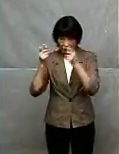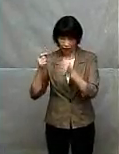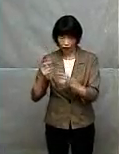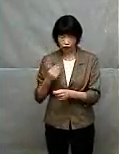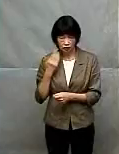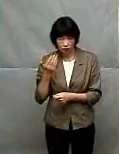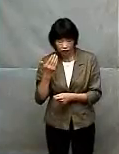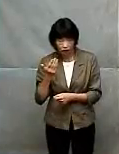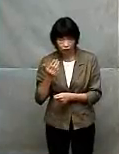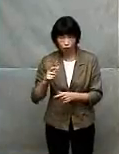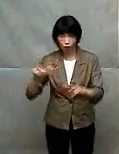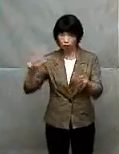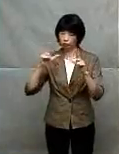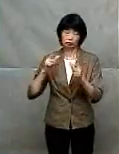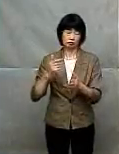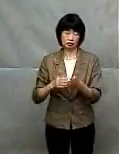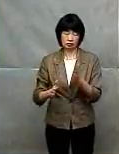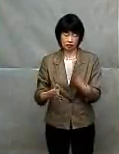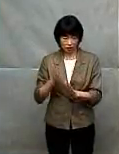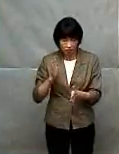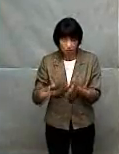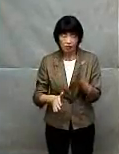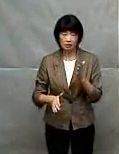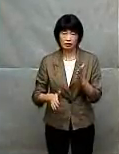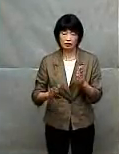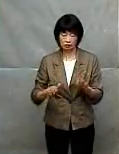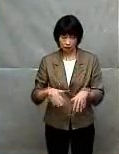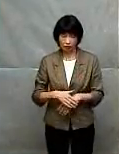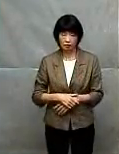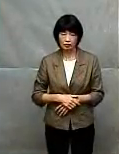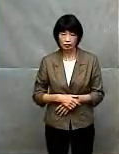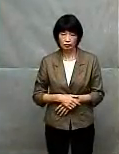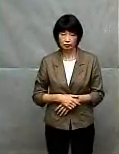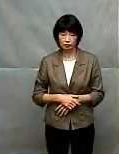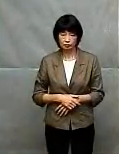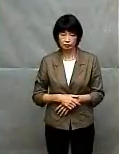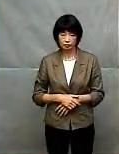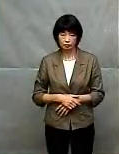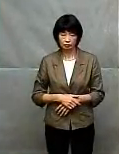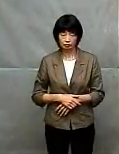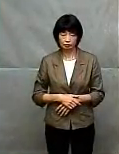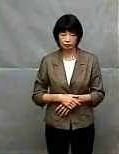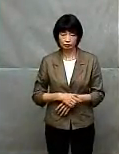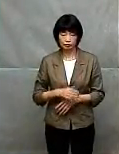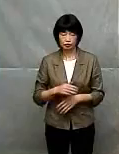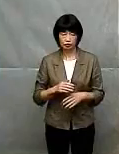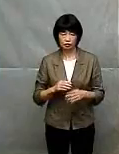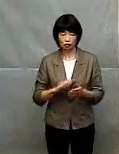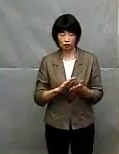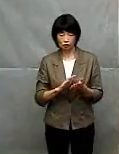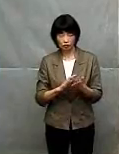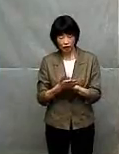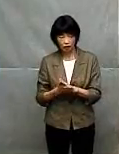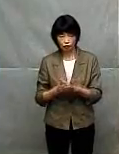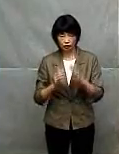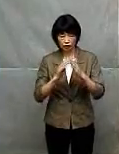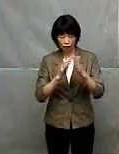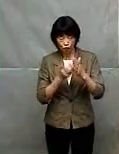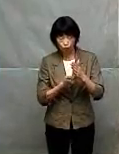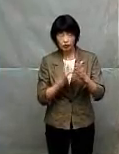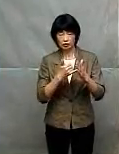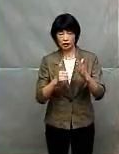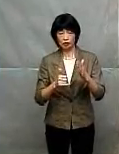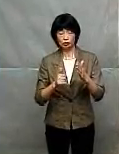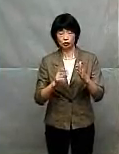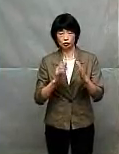しないというような話、回答がありました。で、実際にこれご遺族の方も今大学側を相手取って裁判もしている